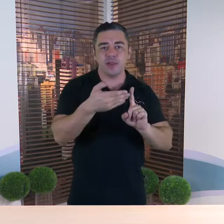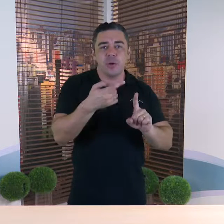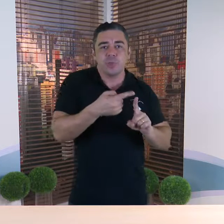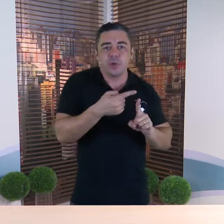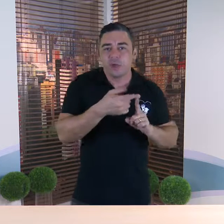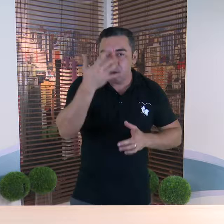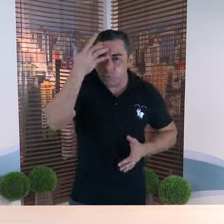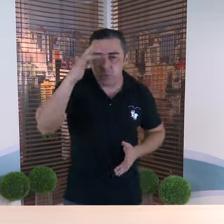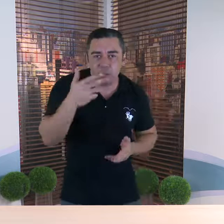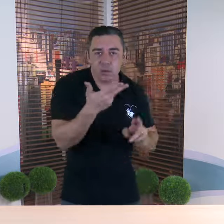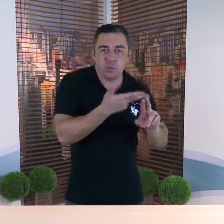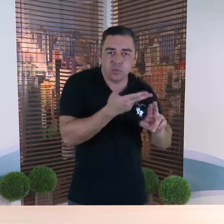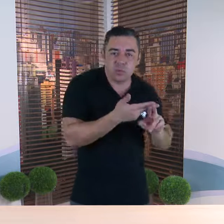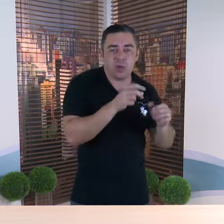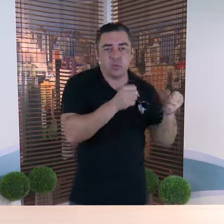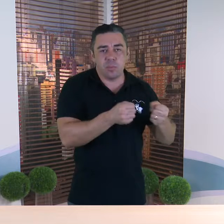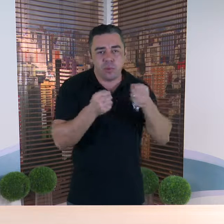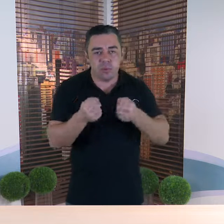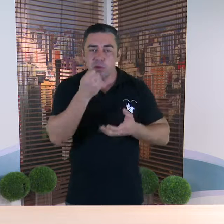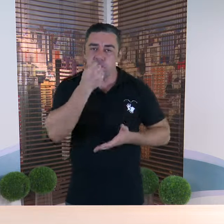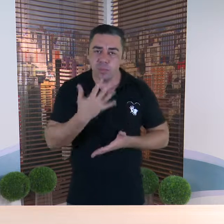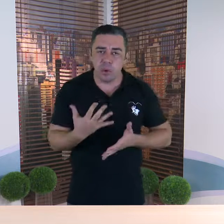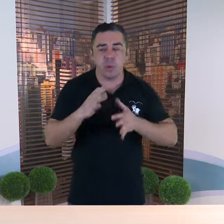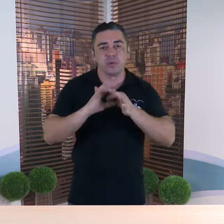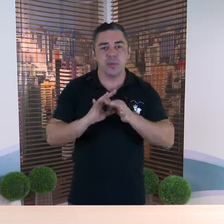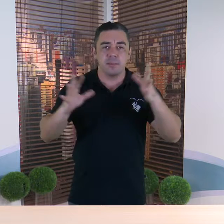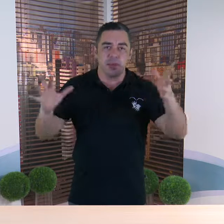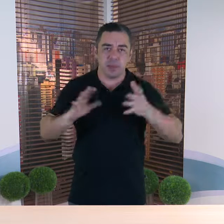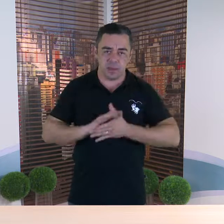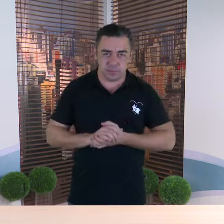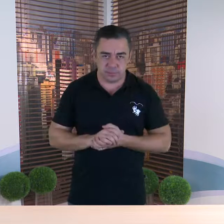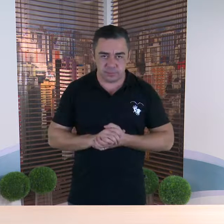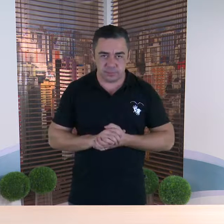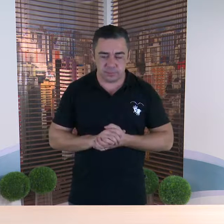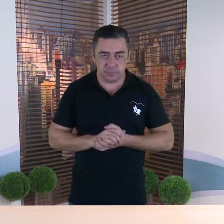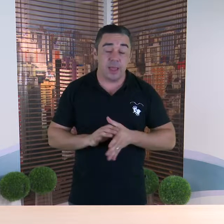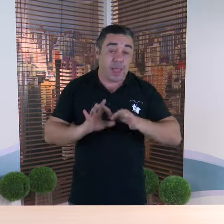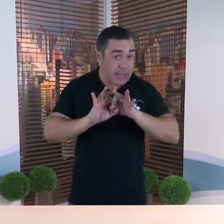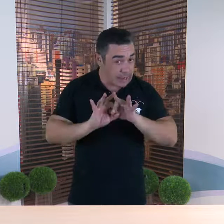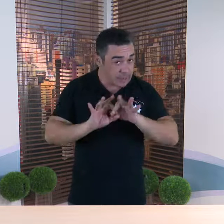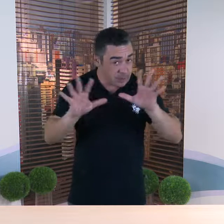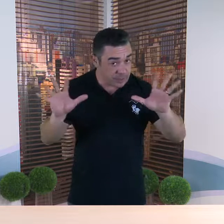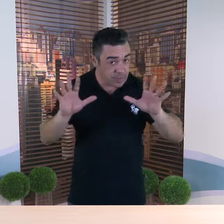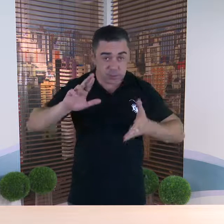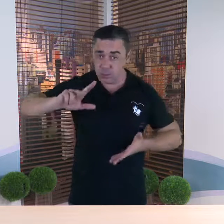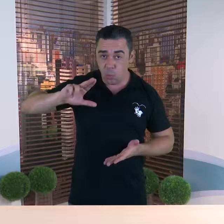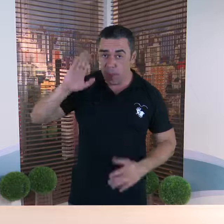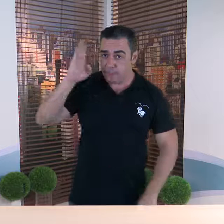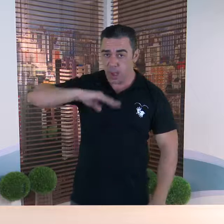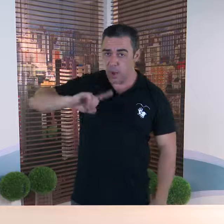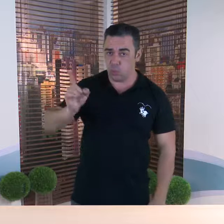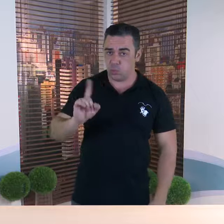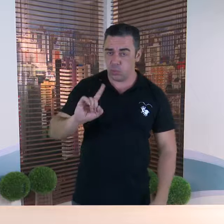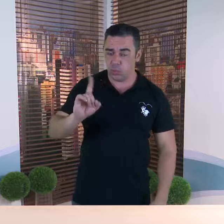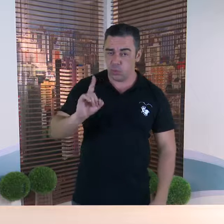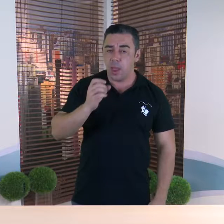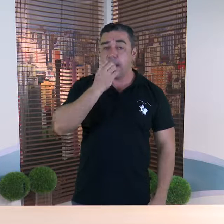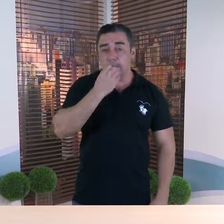mau uso do poder bom chamado liberdade. A liberdade em si não é mal.